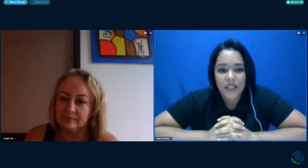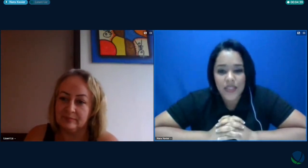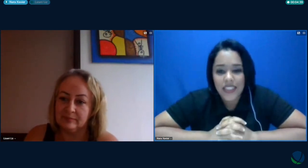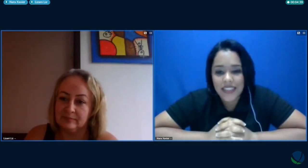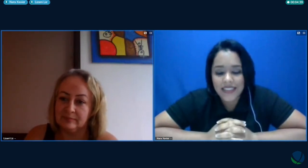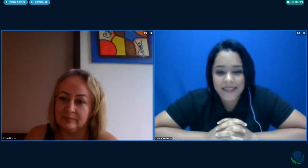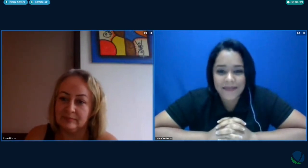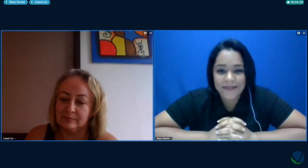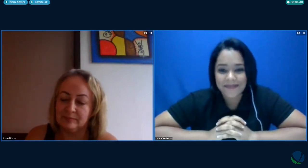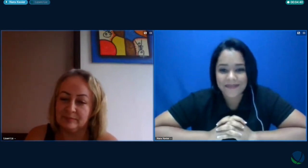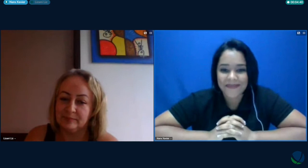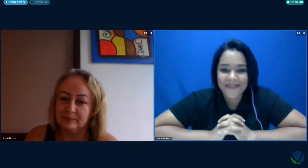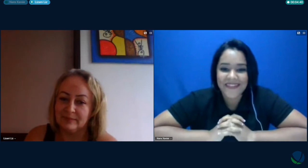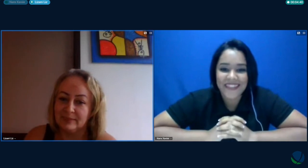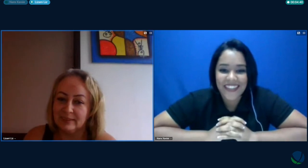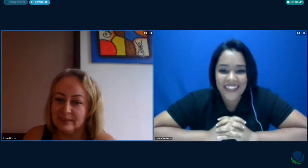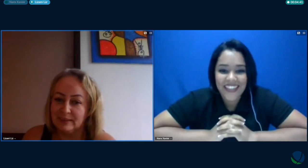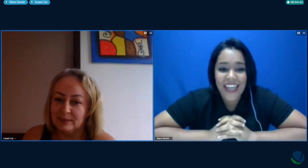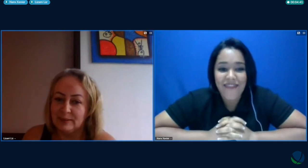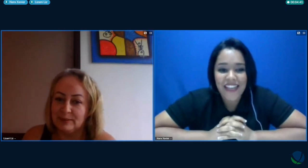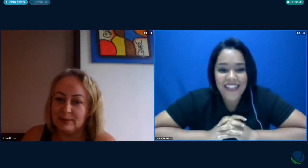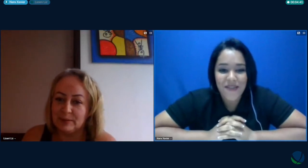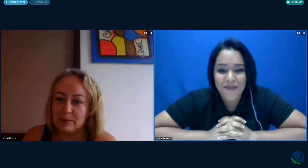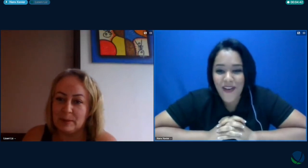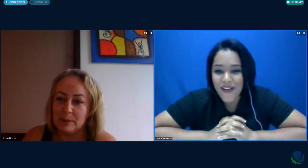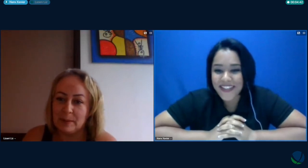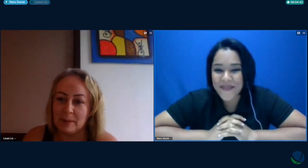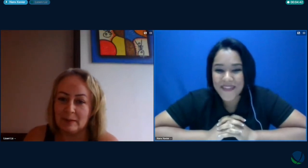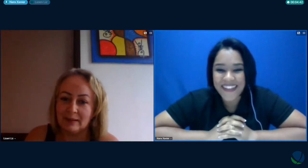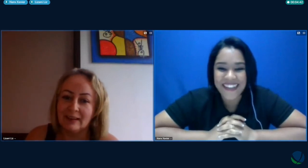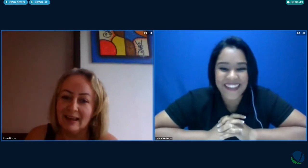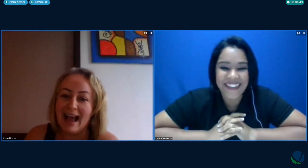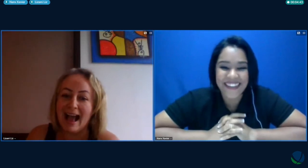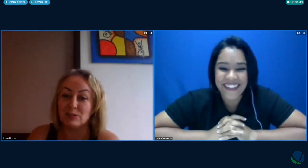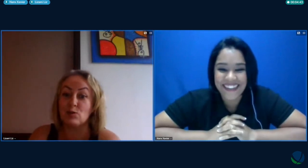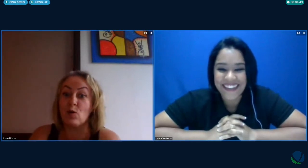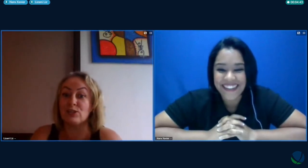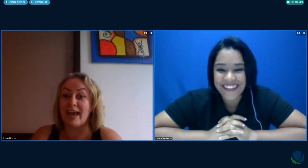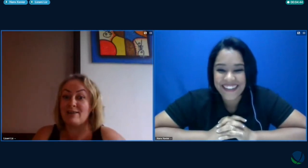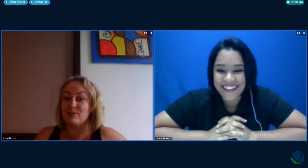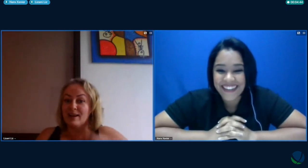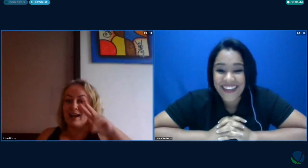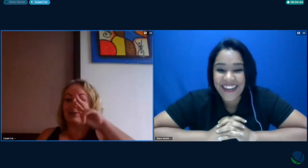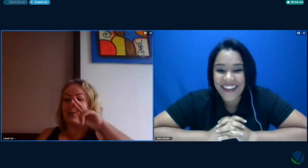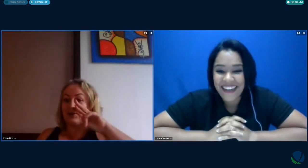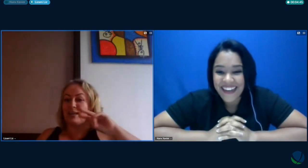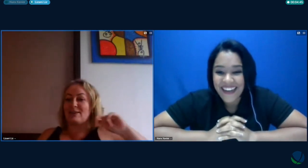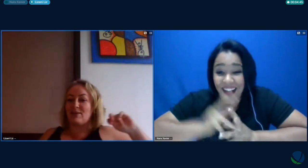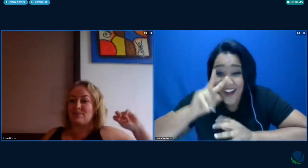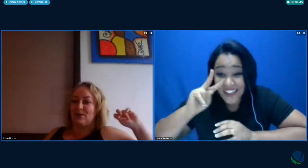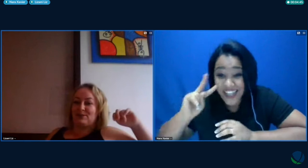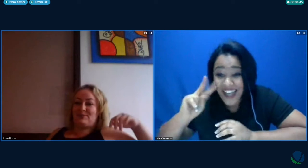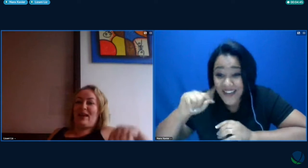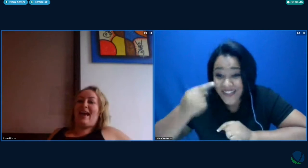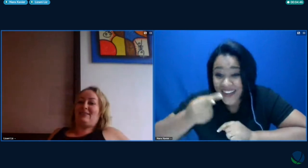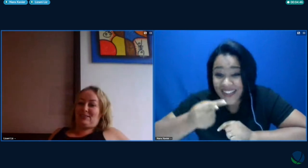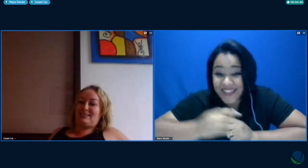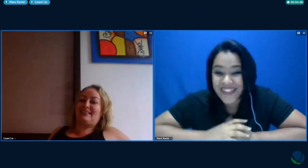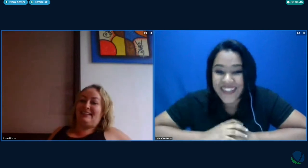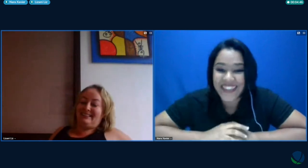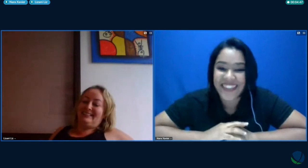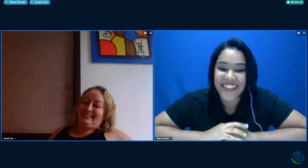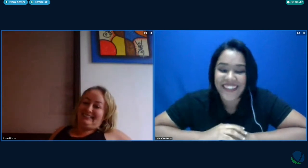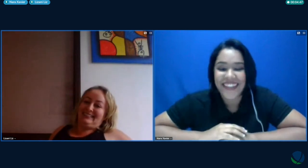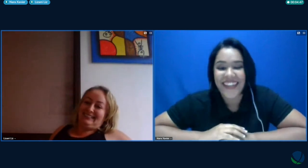Mas é isso aí. Quem vai ser o próximo? Acho que o Rogério. Acho que o Rogério que é o próximo. Rogério,